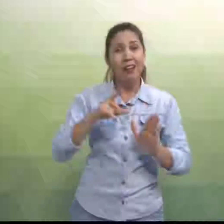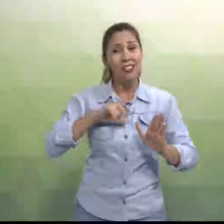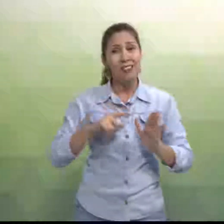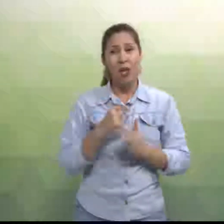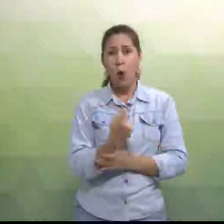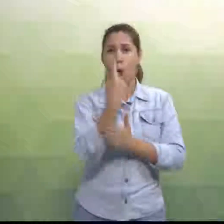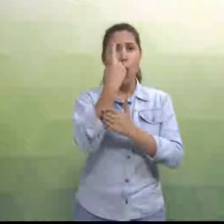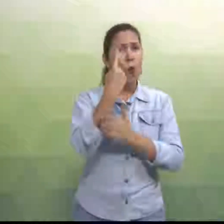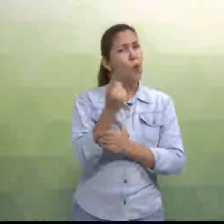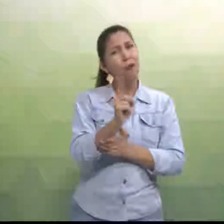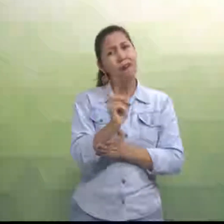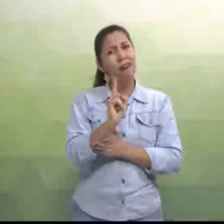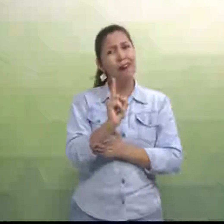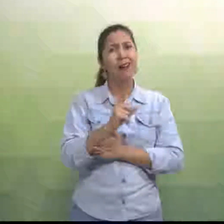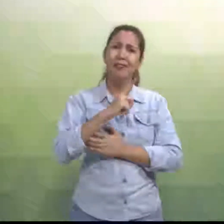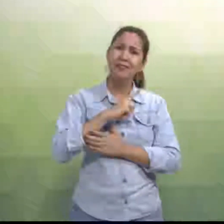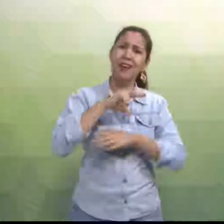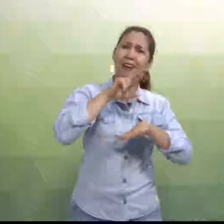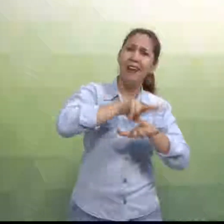se descubra, se desenvolva.